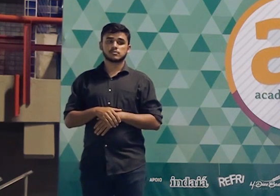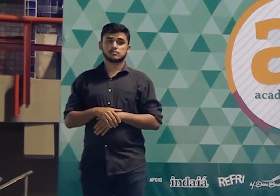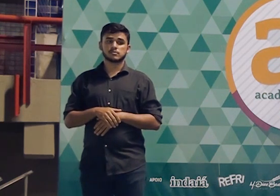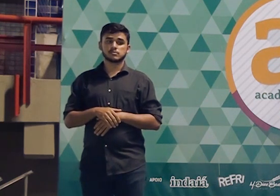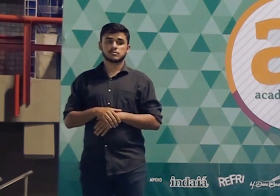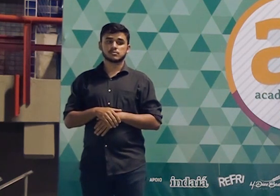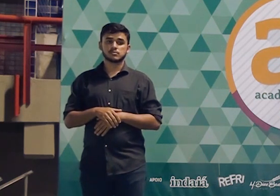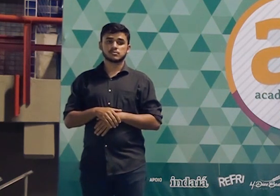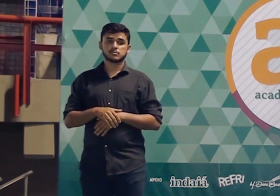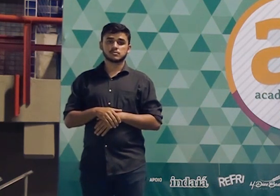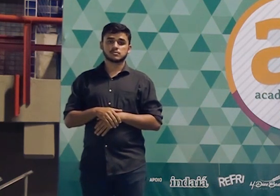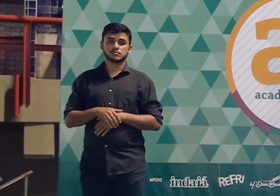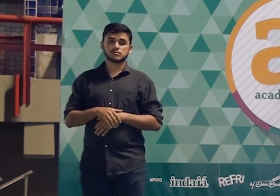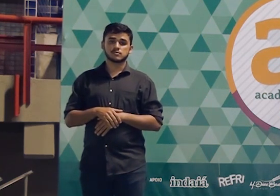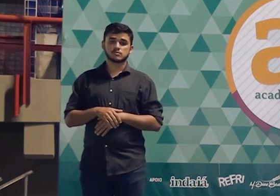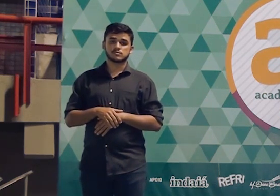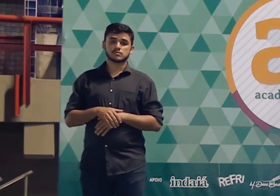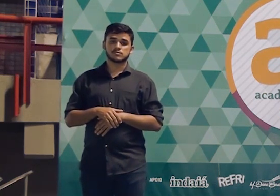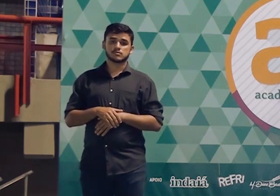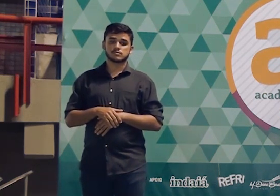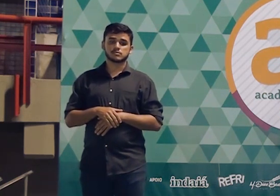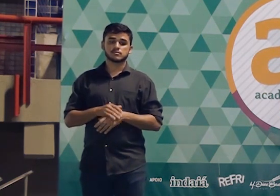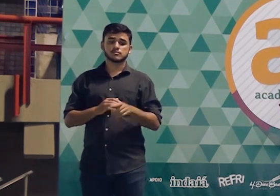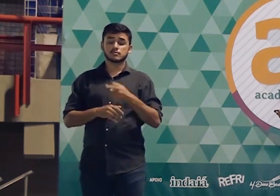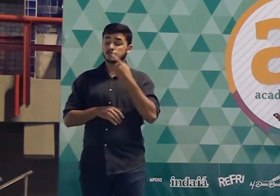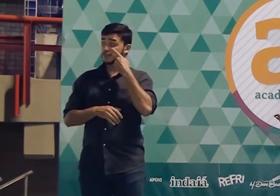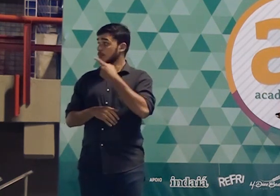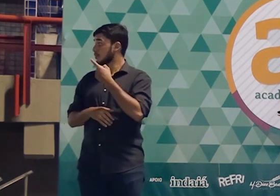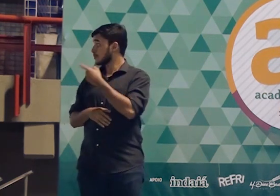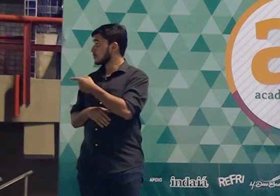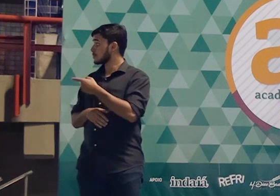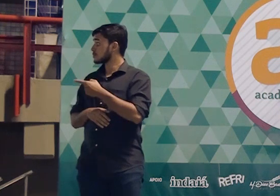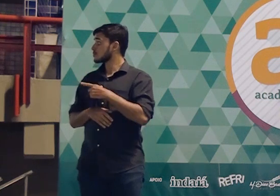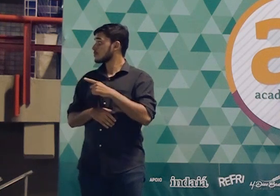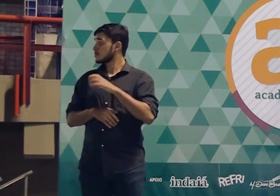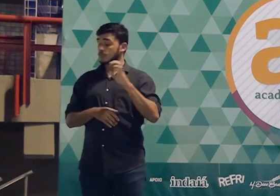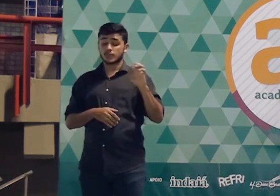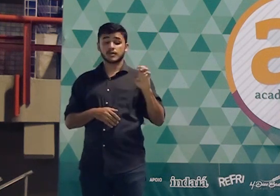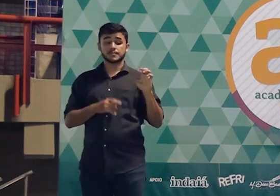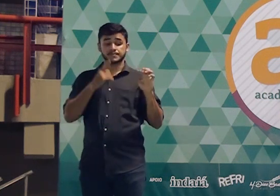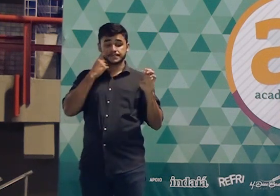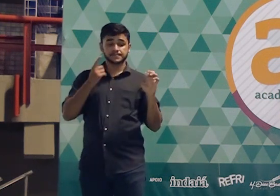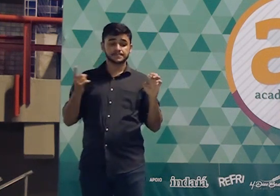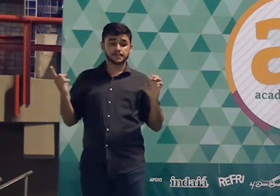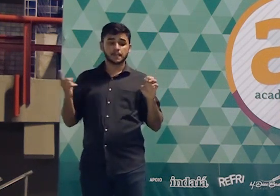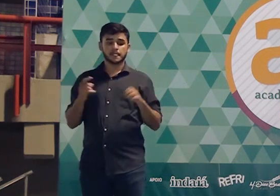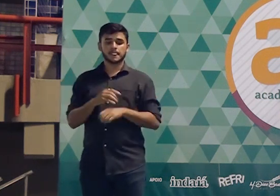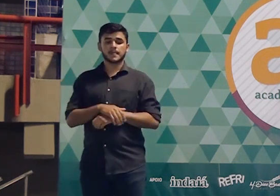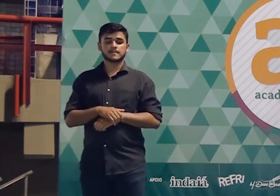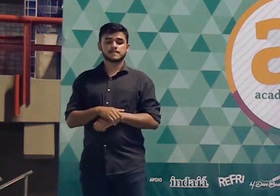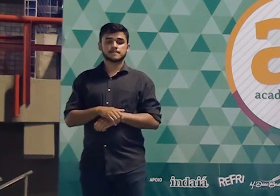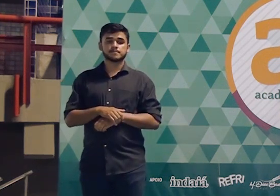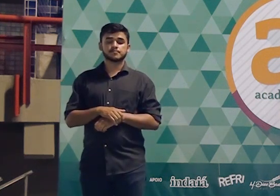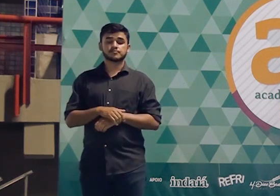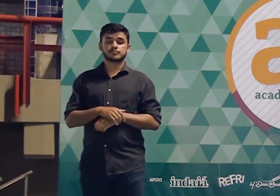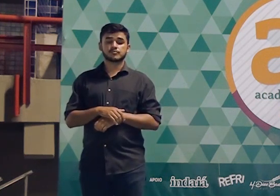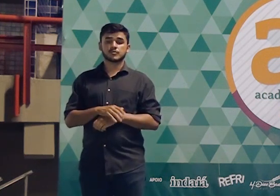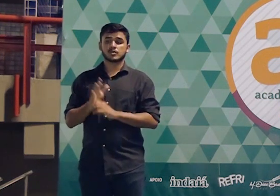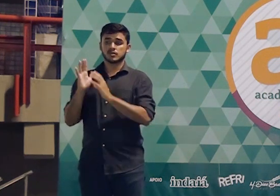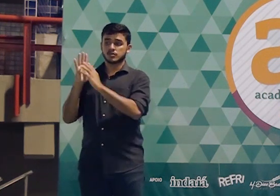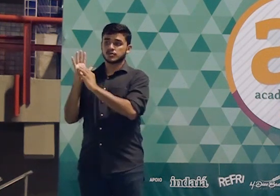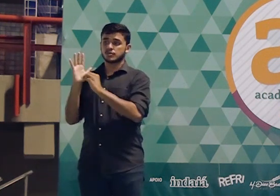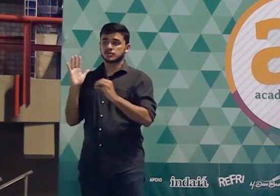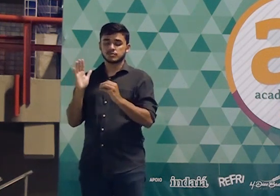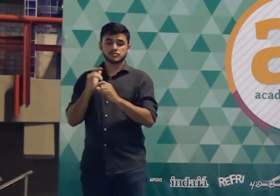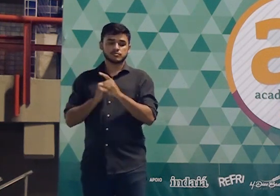Não por um detalhe. Olha o que é que tem de errado bem aqui no item E, ó. E aí eu quero que você anote